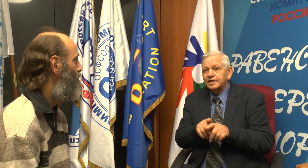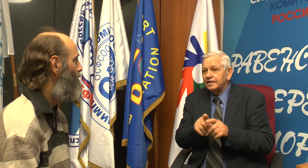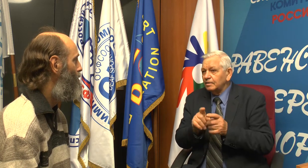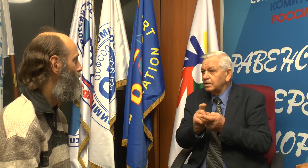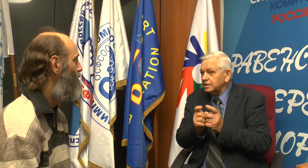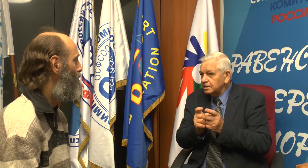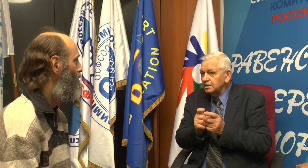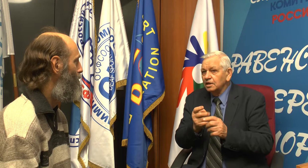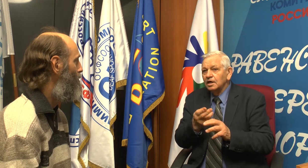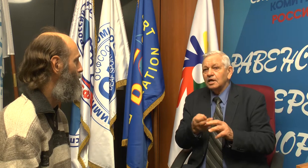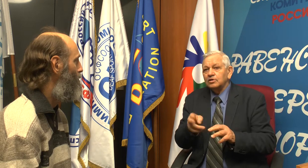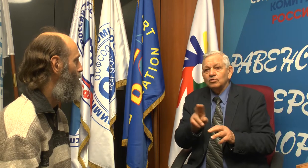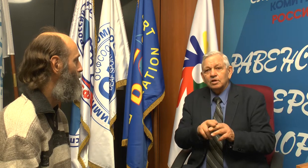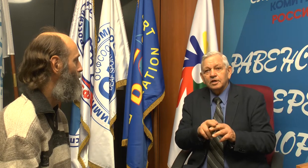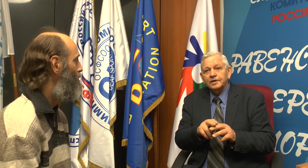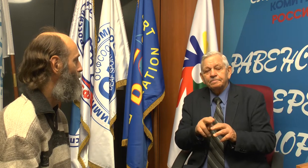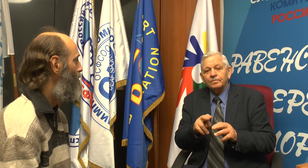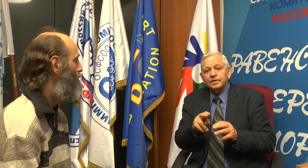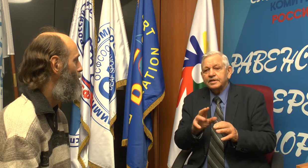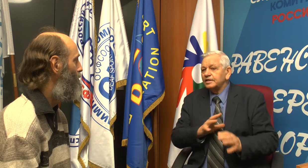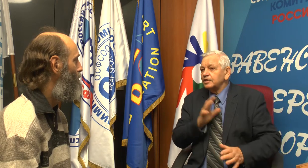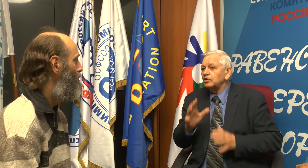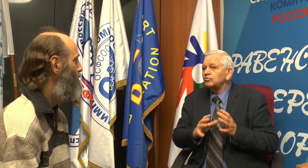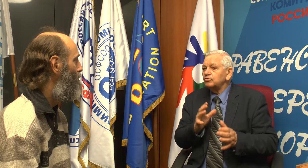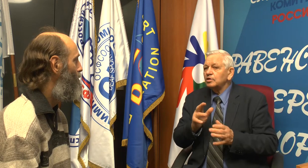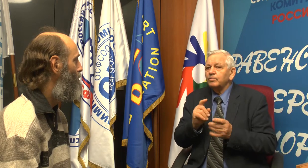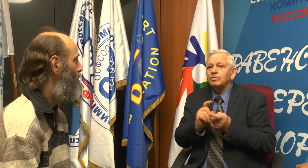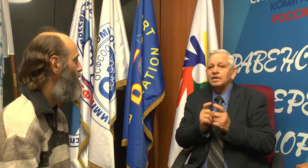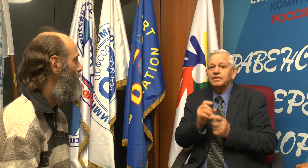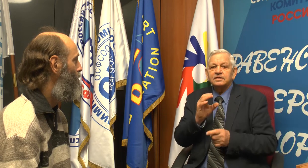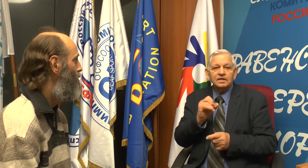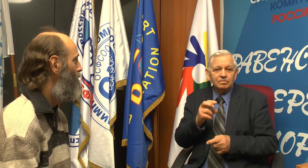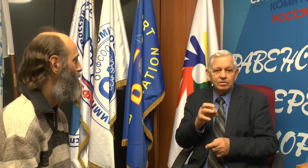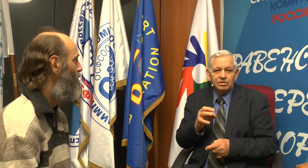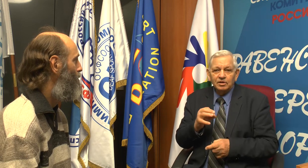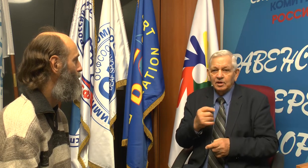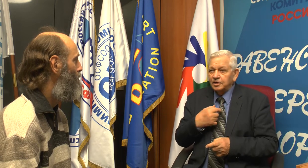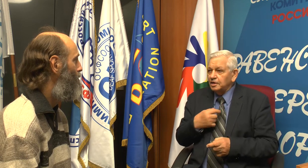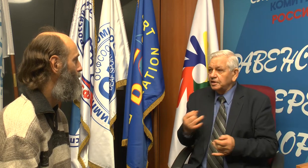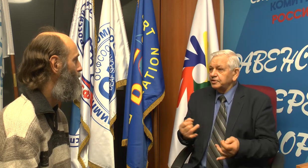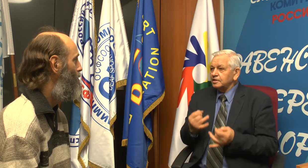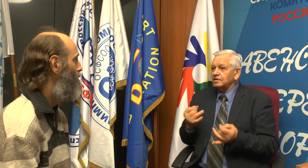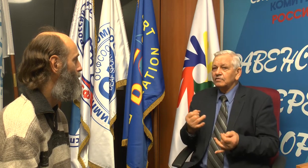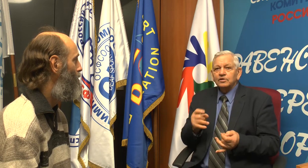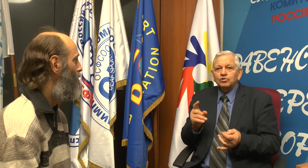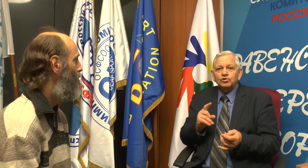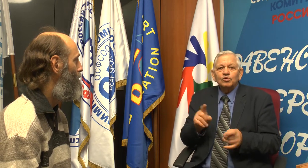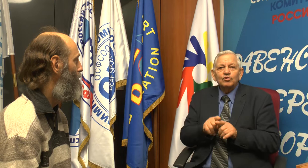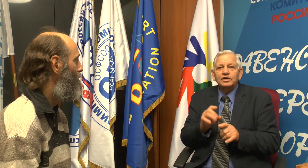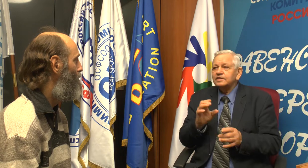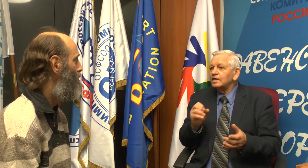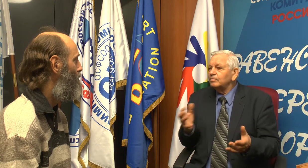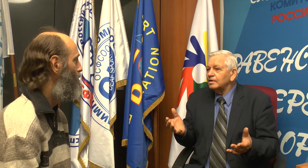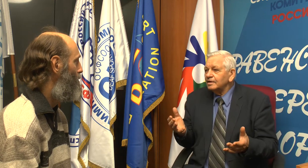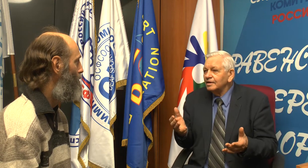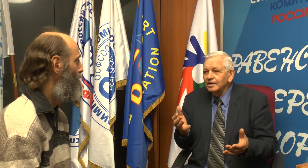такие борцы, которые тренируются по борьбе с самбо. Я заинтересовался, что такое самбо.